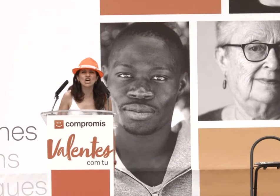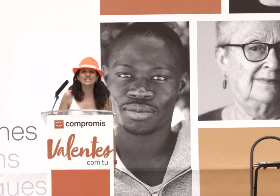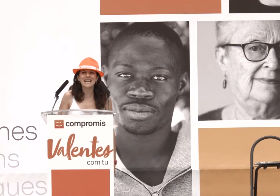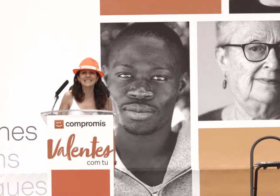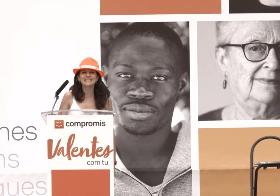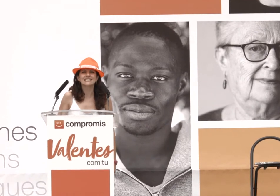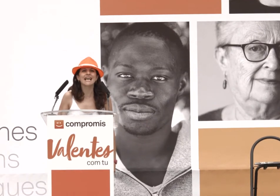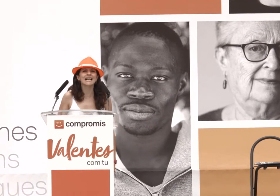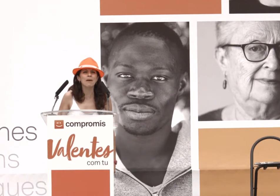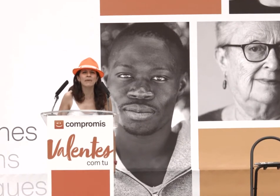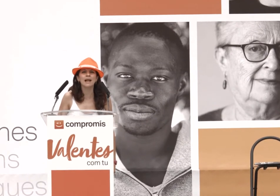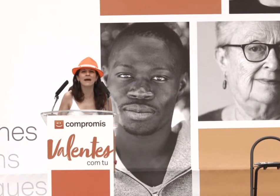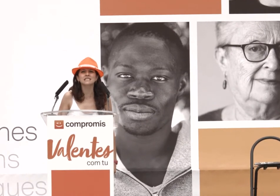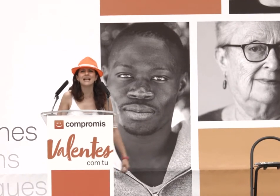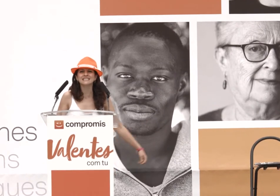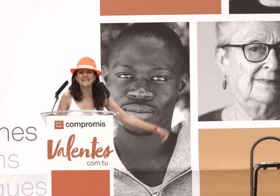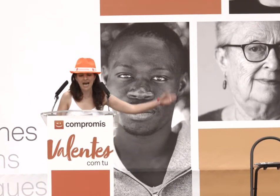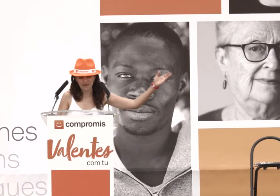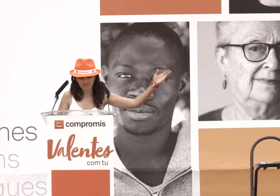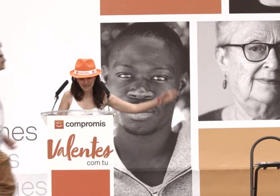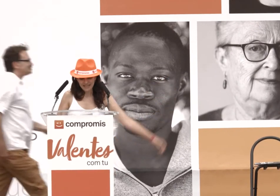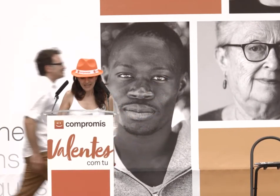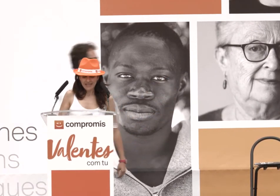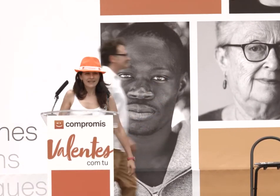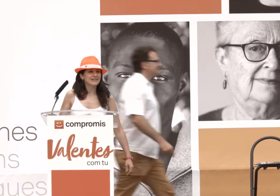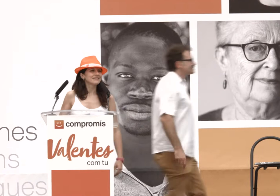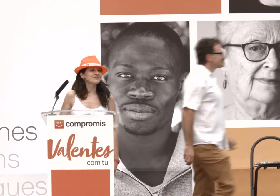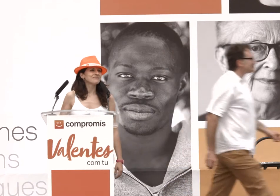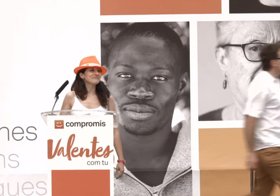els 2 anys del canvi al País Valencià.